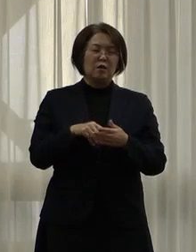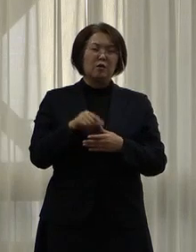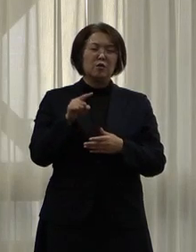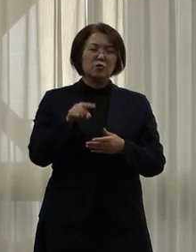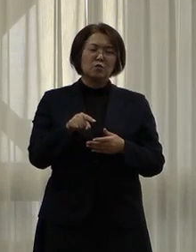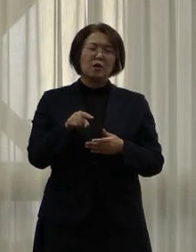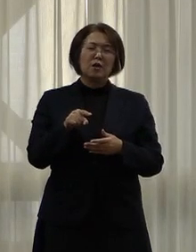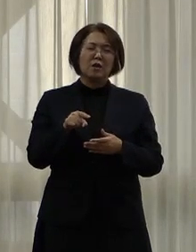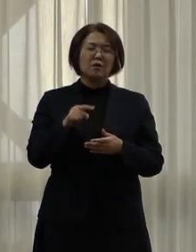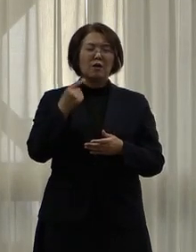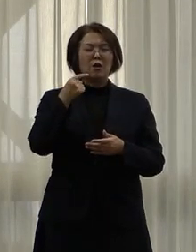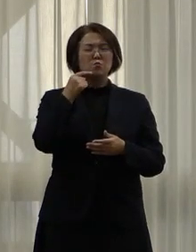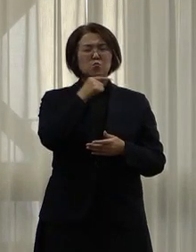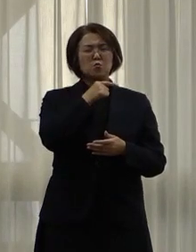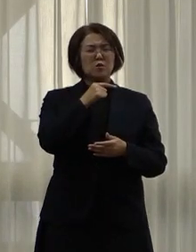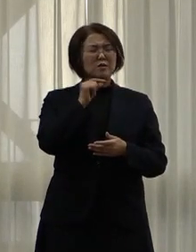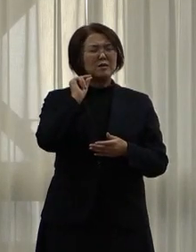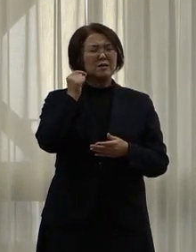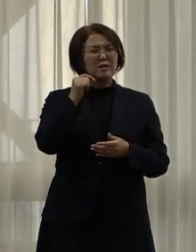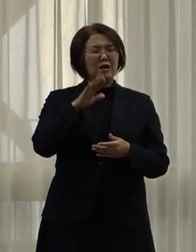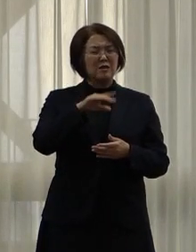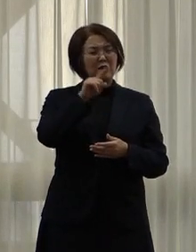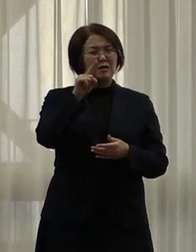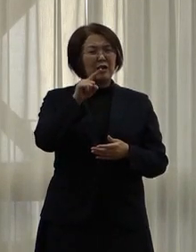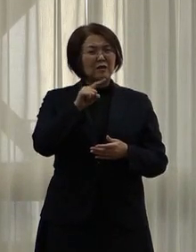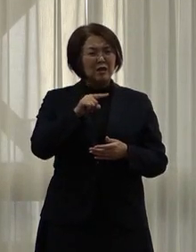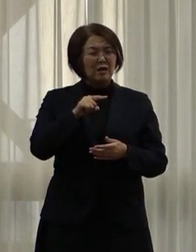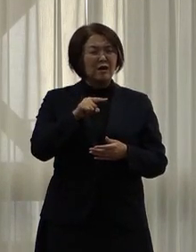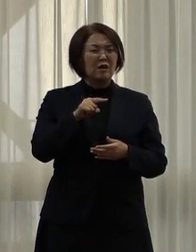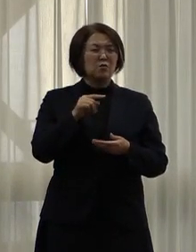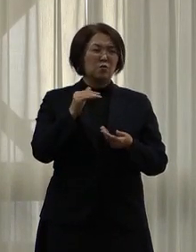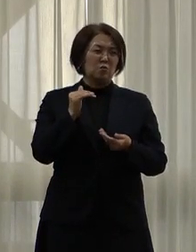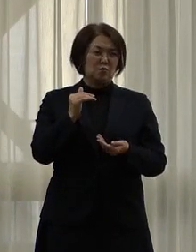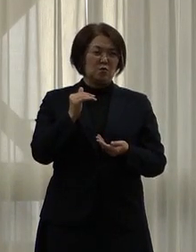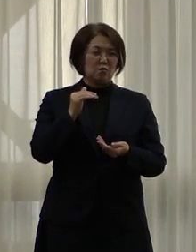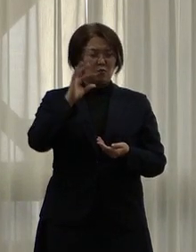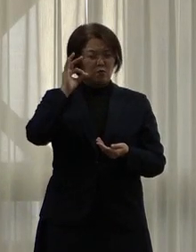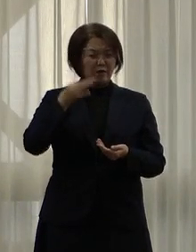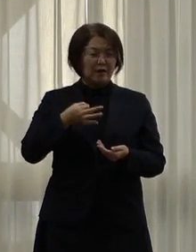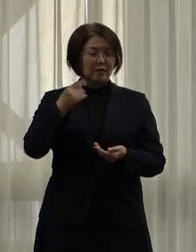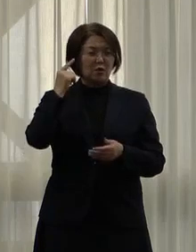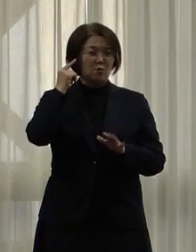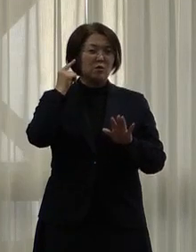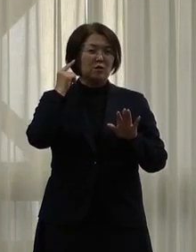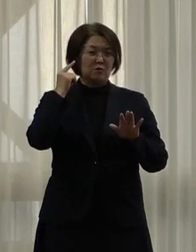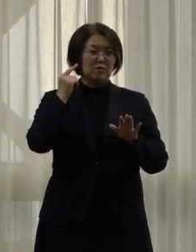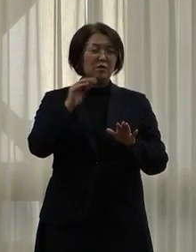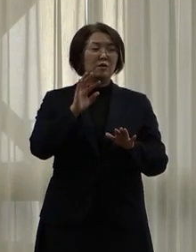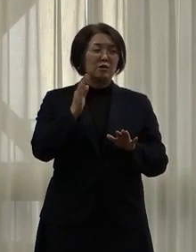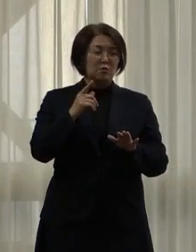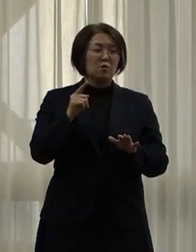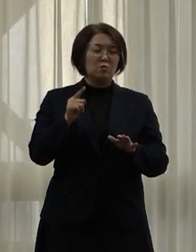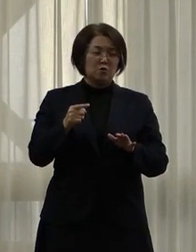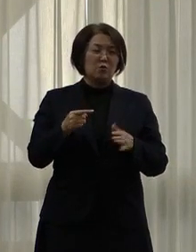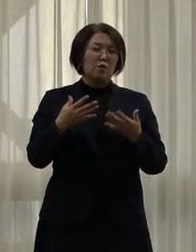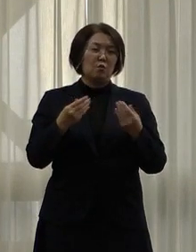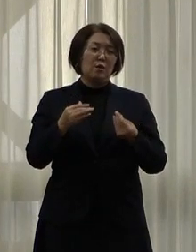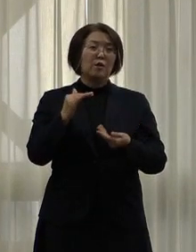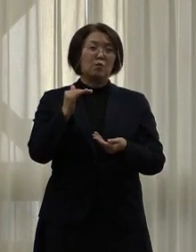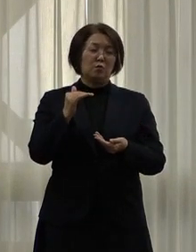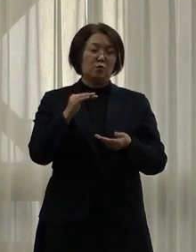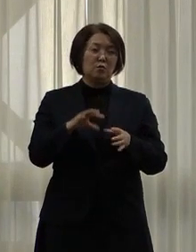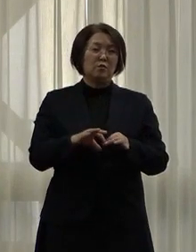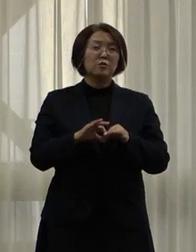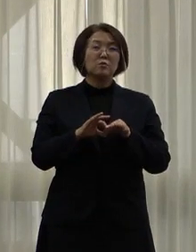それはちょっと実は無理があったんではないかということも今いろいろと振り返ってみますと思っています。ただそれも済んだことなので、